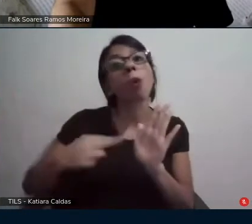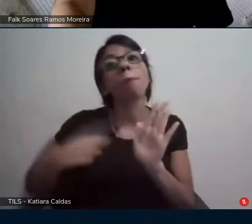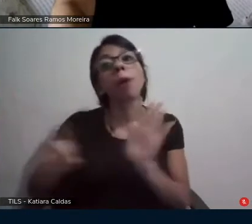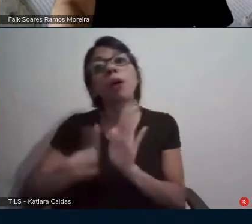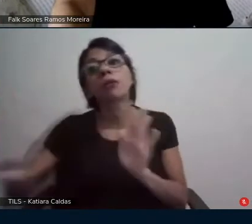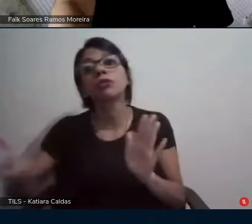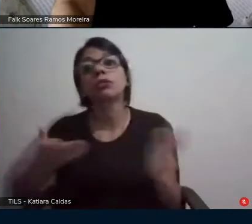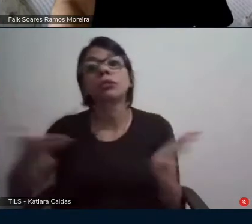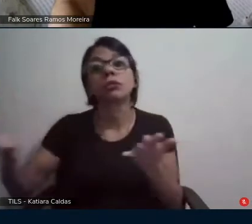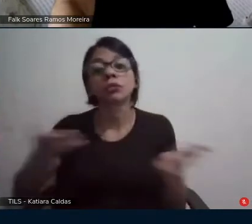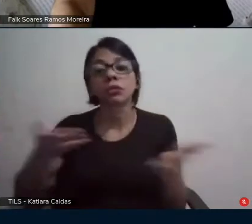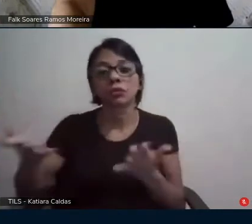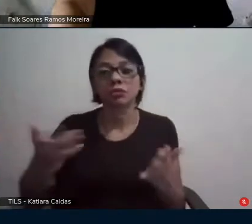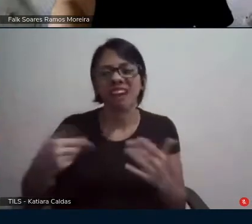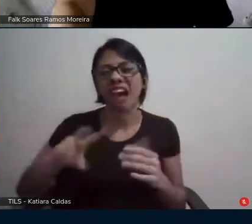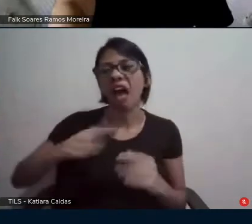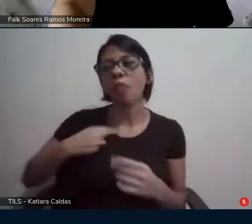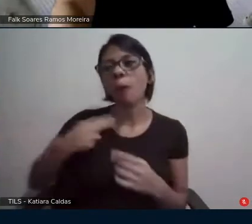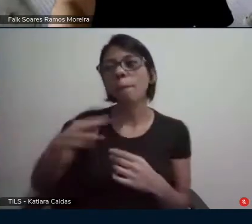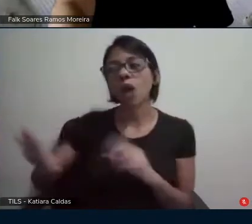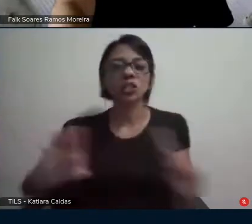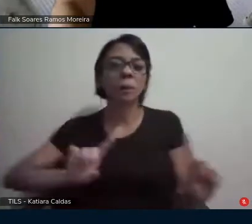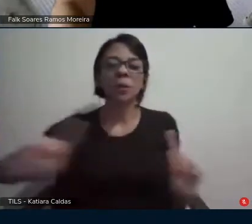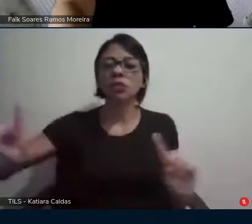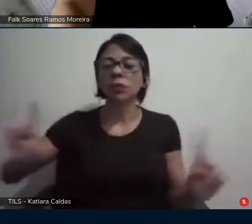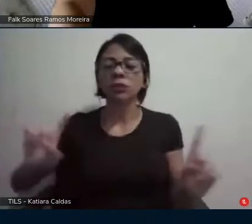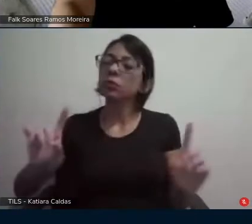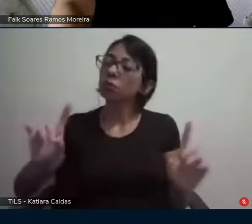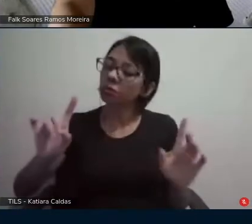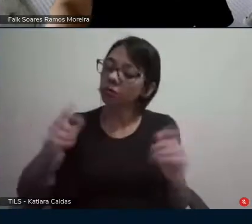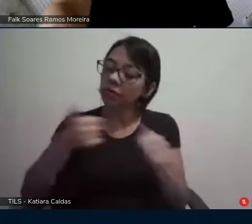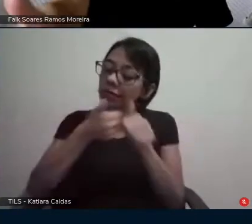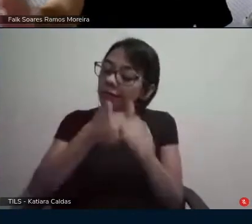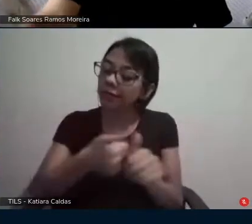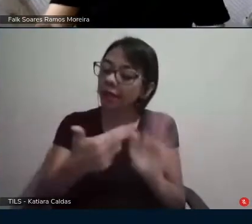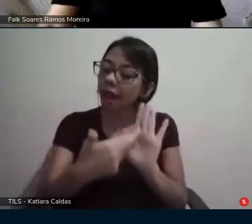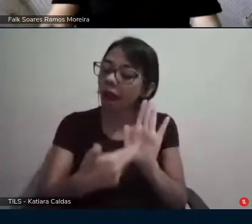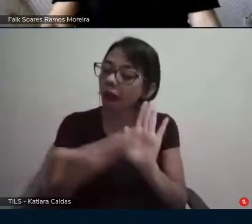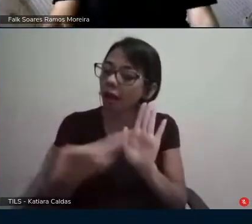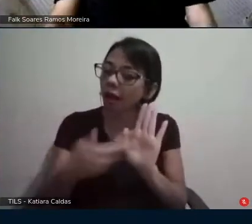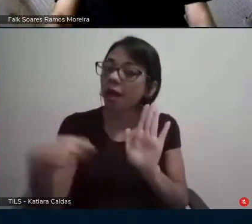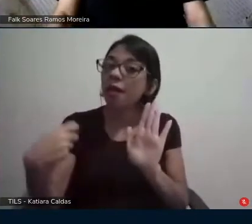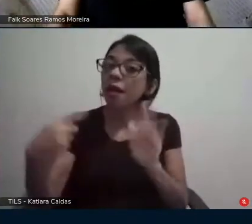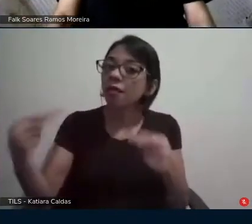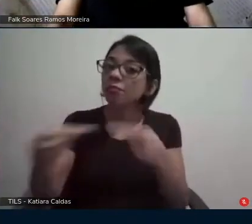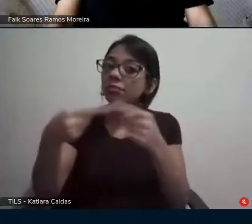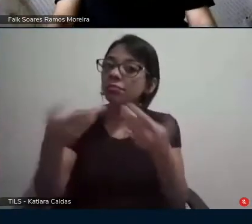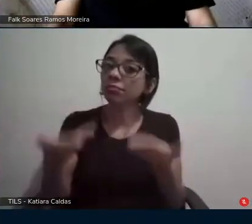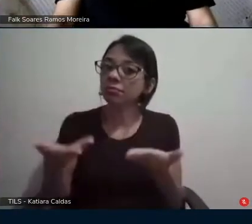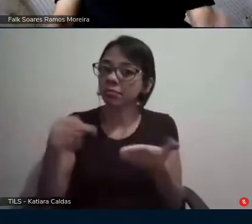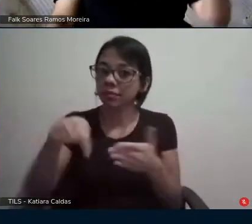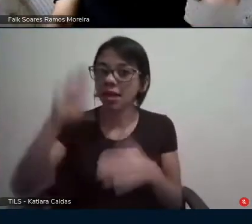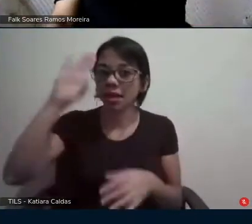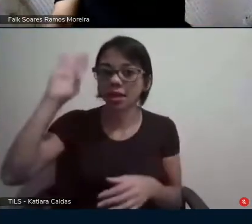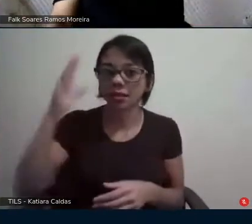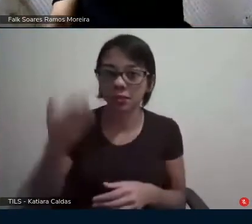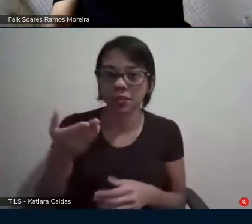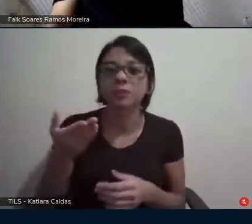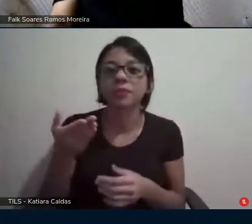poder não é aí querer cortar fulano e tal, mas é porque vai ter o um estatuto. Quem deve estar nessa Academia